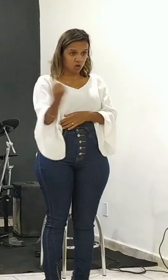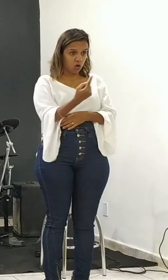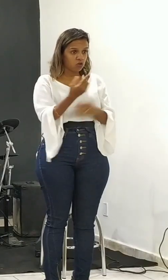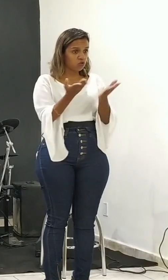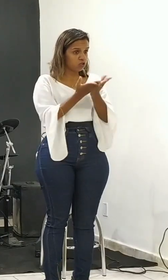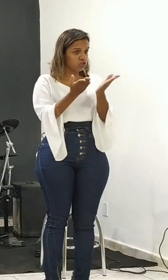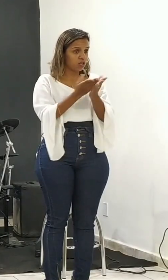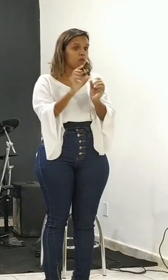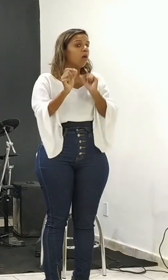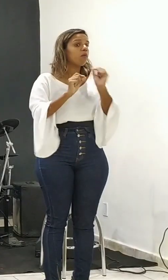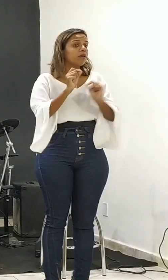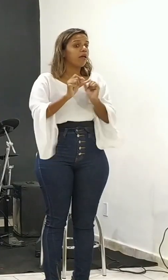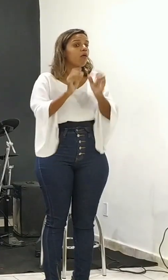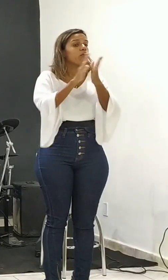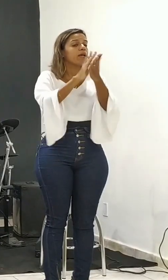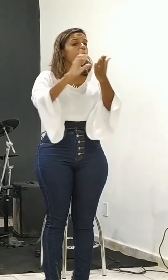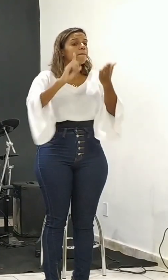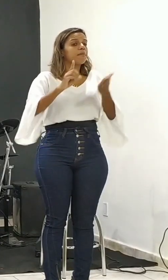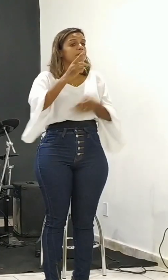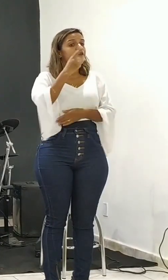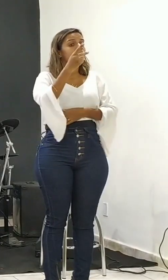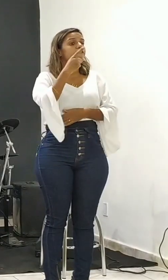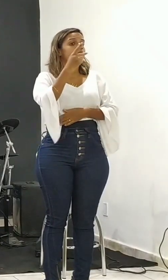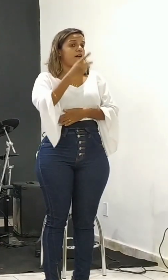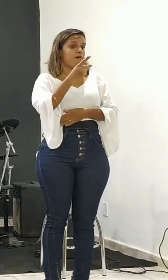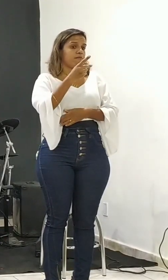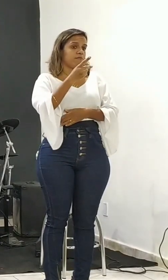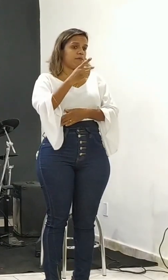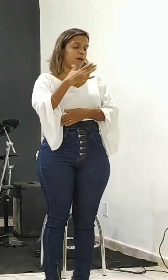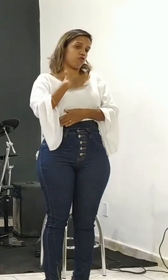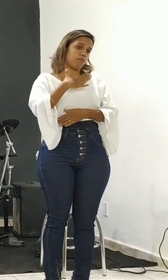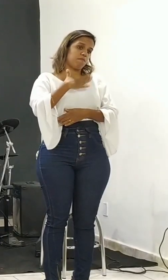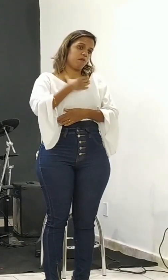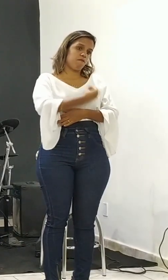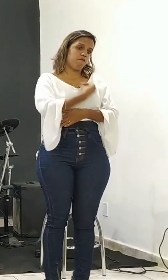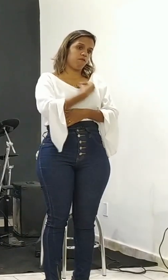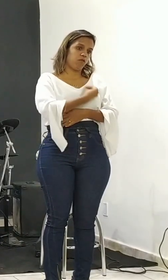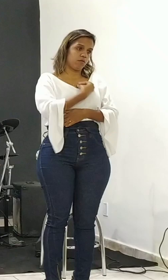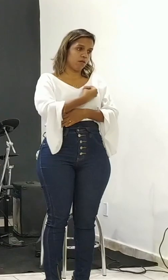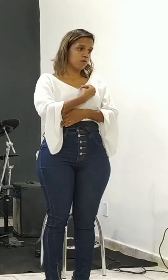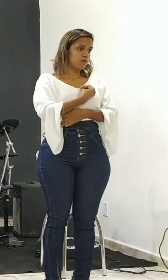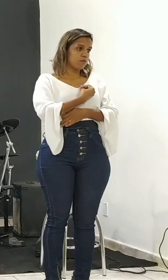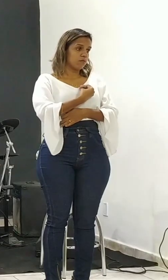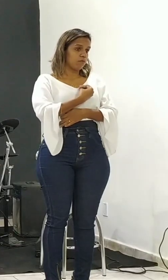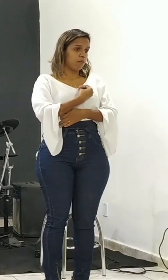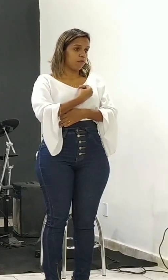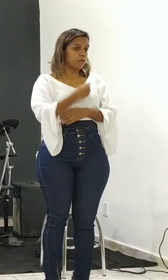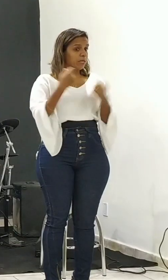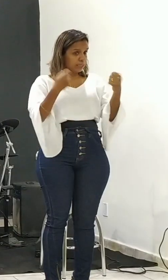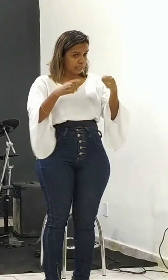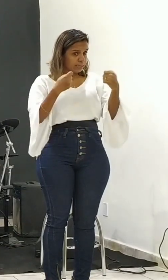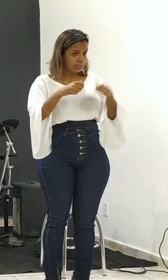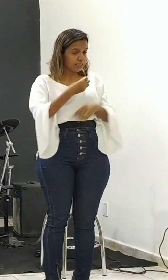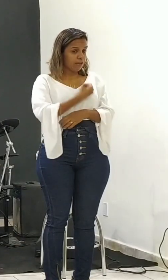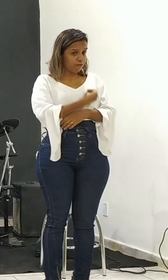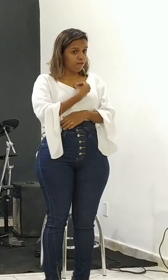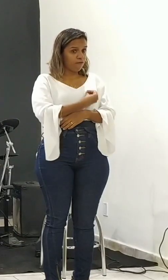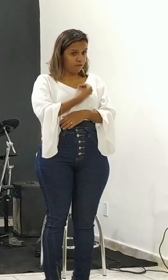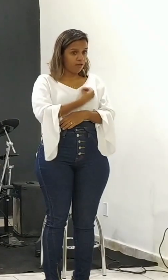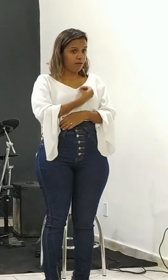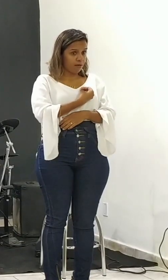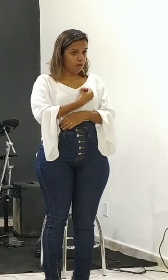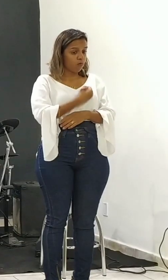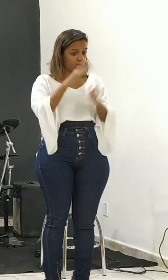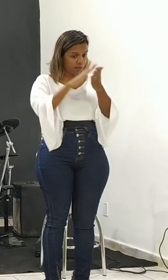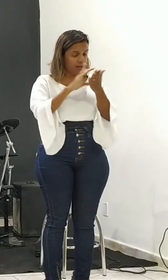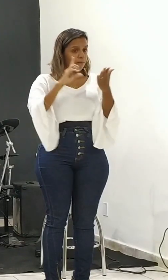irmãos. É o que a Bíblia diz a teu respeito. Você precisa viver o que a Bíblia diz de você. A Bíblia diz